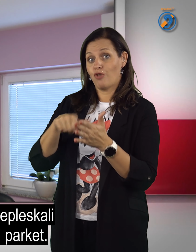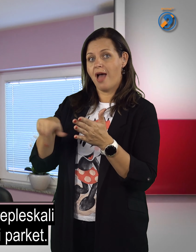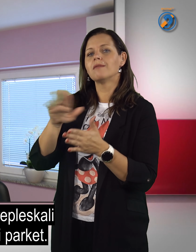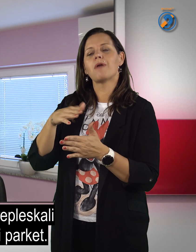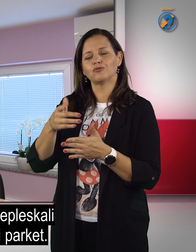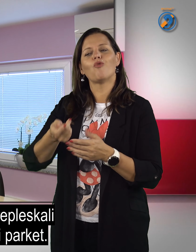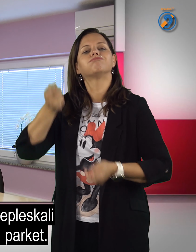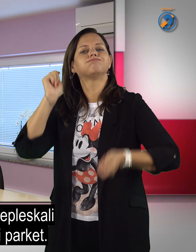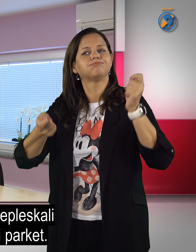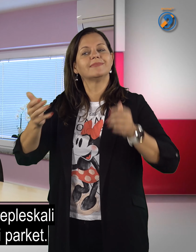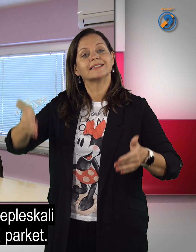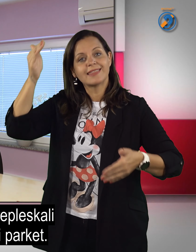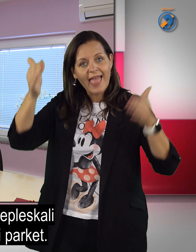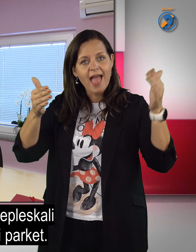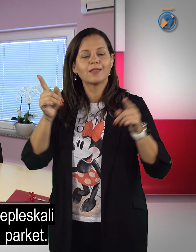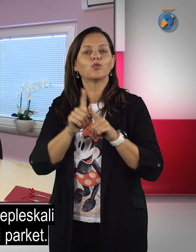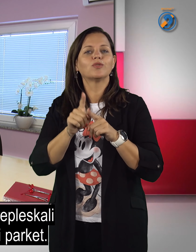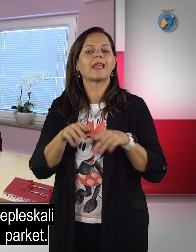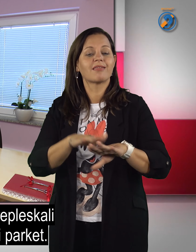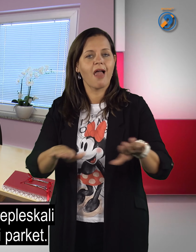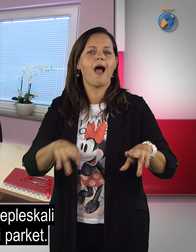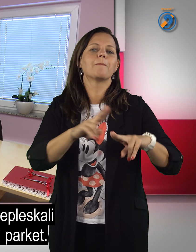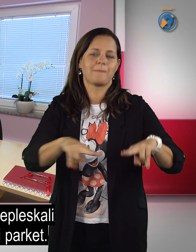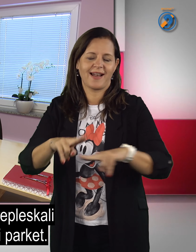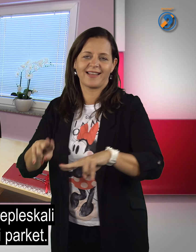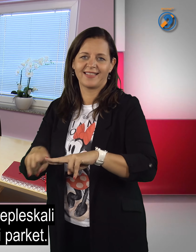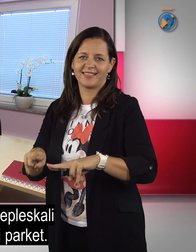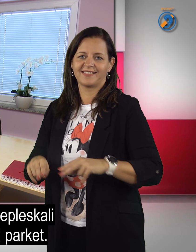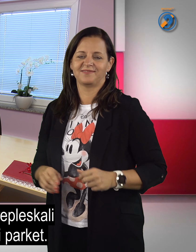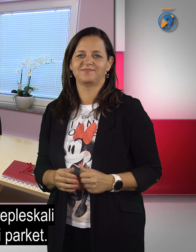Drugi člani so prepleskali stene in položili parket.